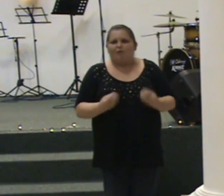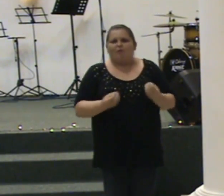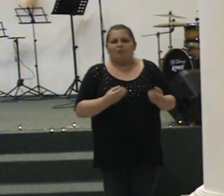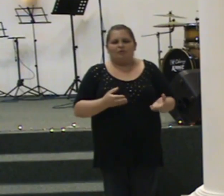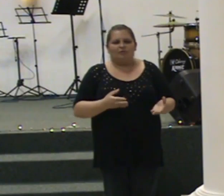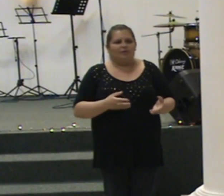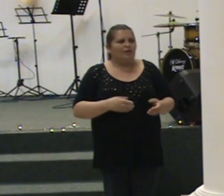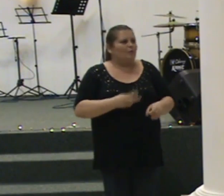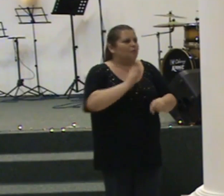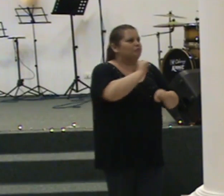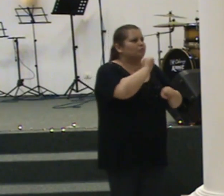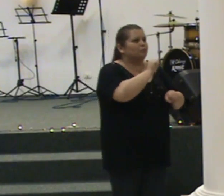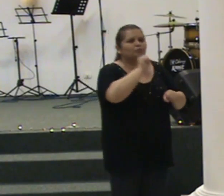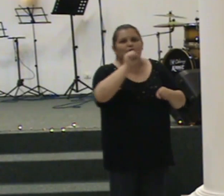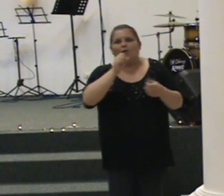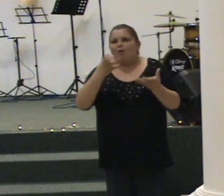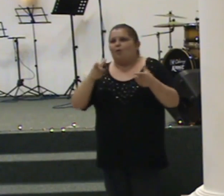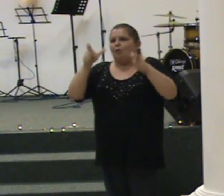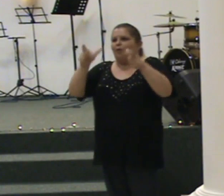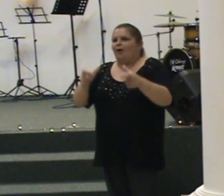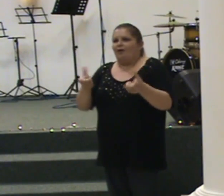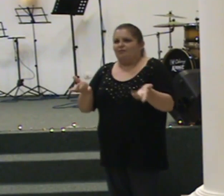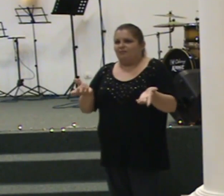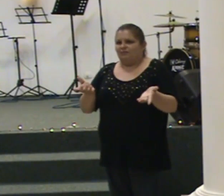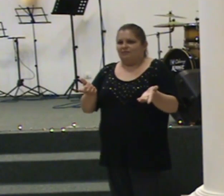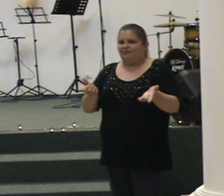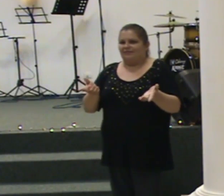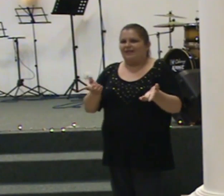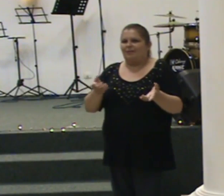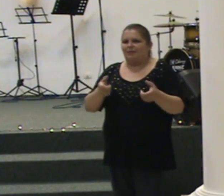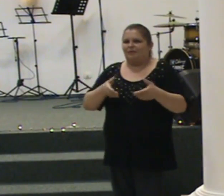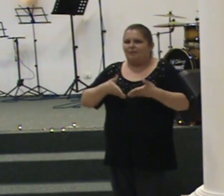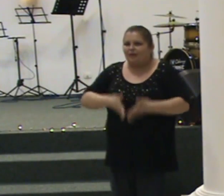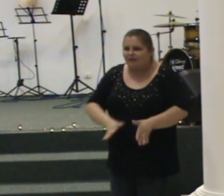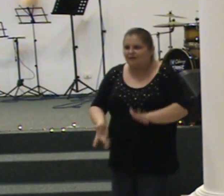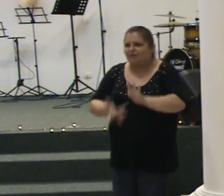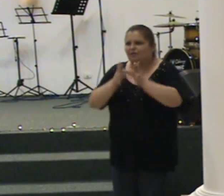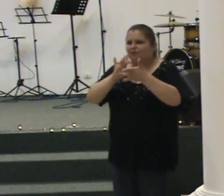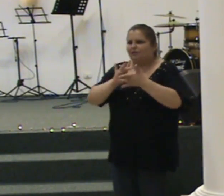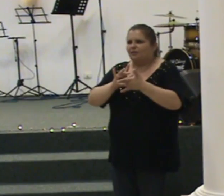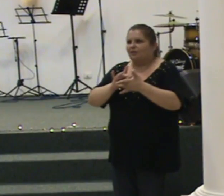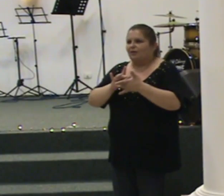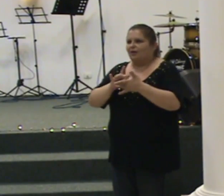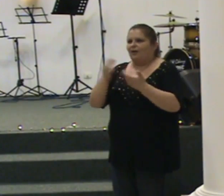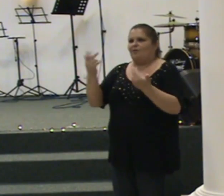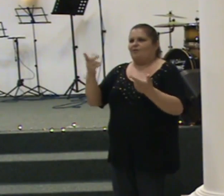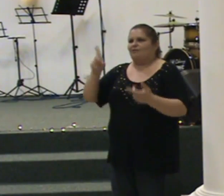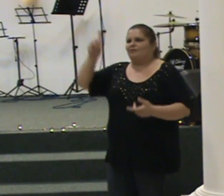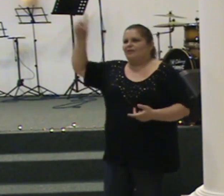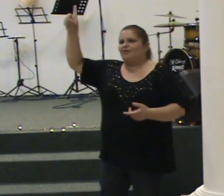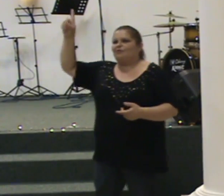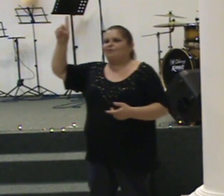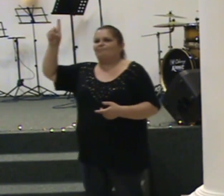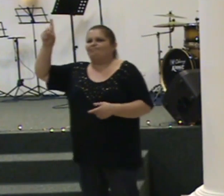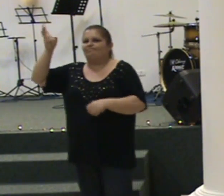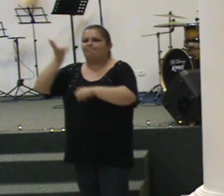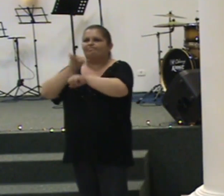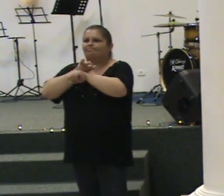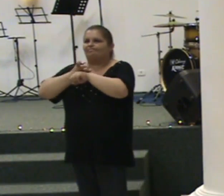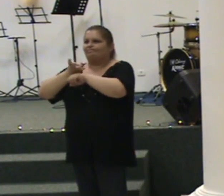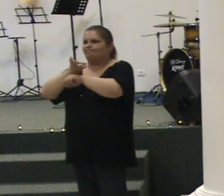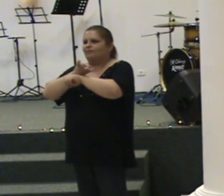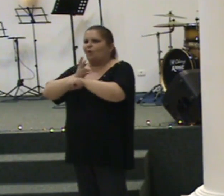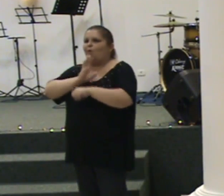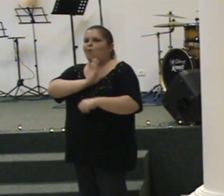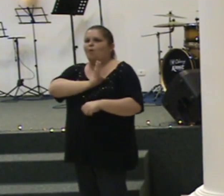Deus, nascesse, Deus tem procurado moradas nos nossos corações. Tem tido batendo a